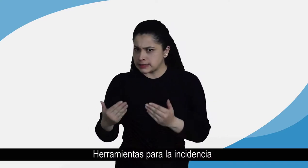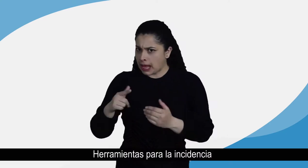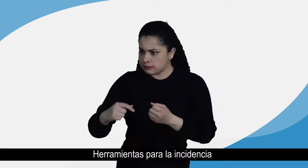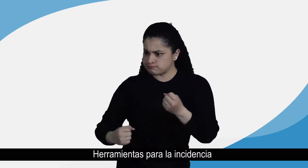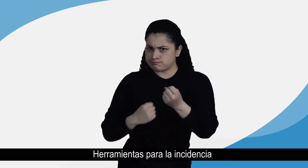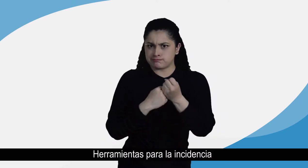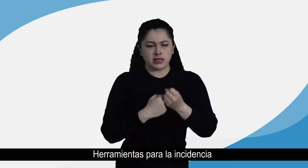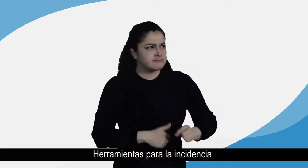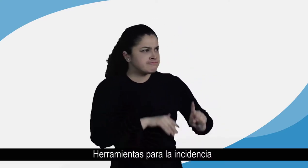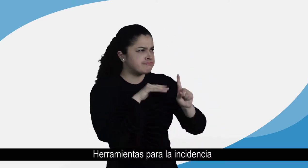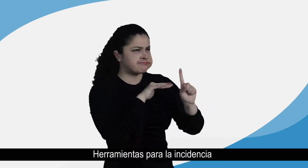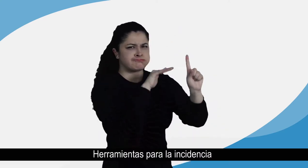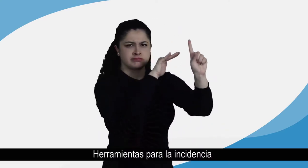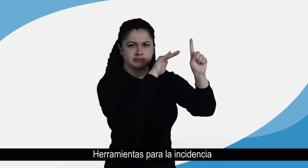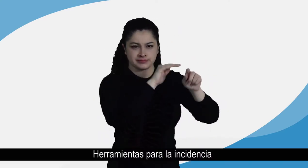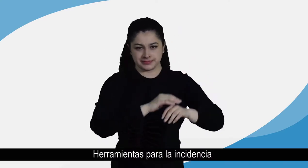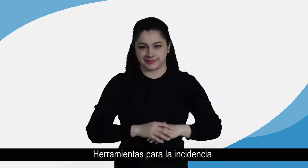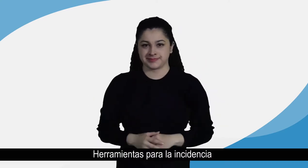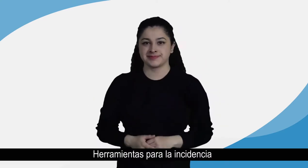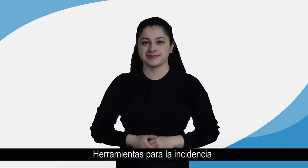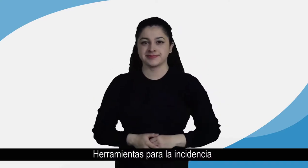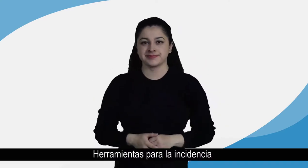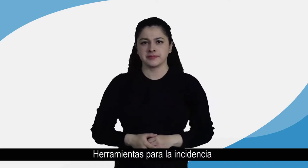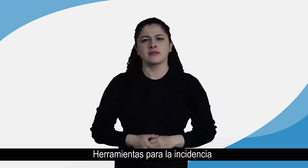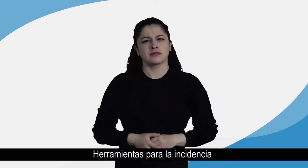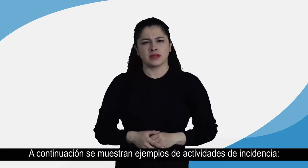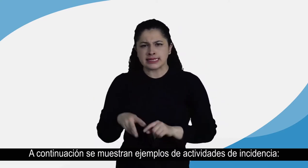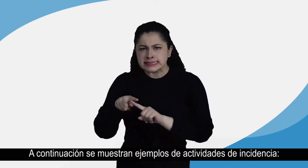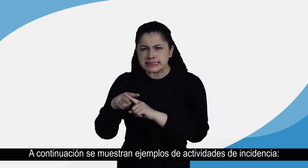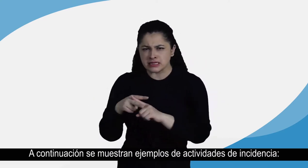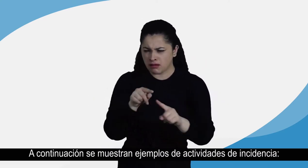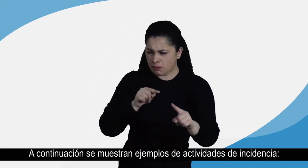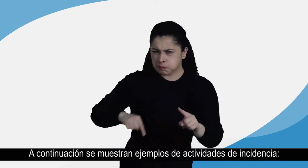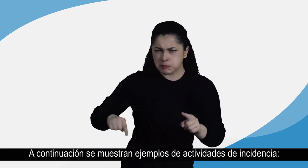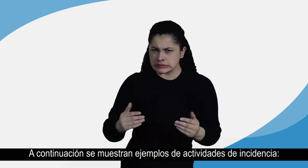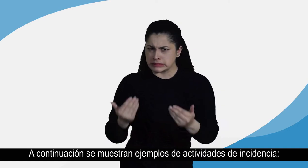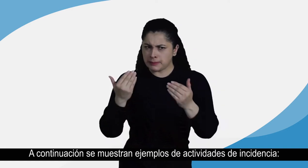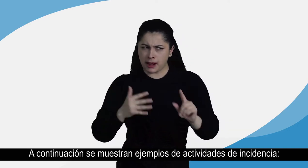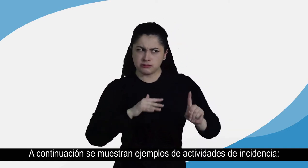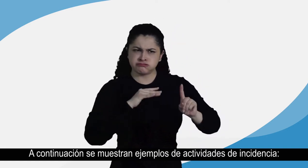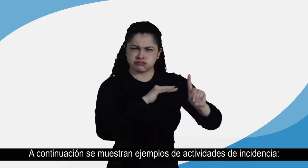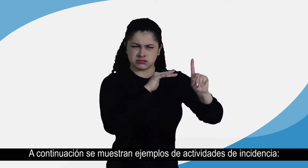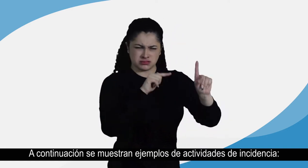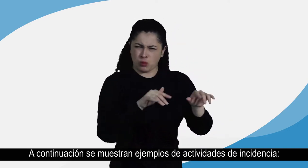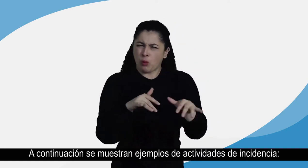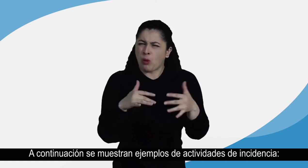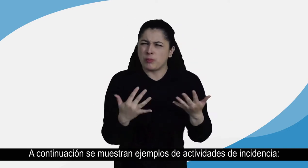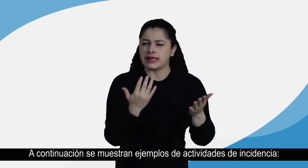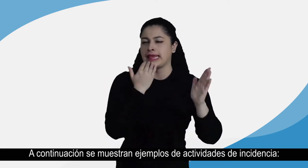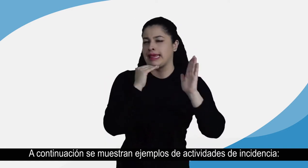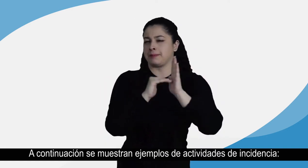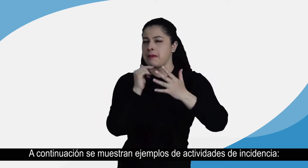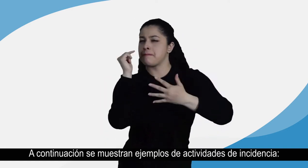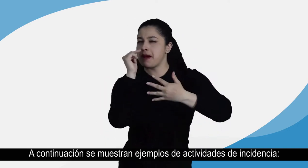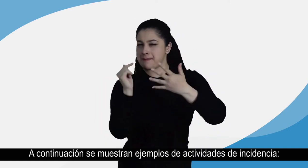Herramientas para la incidencia A continuación se muestran ejemplos de actividades de incidencia.